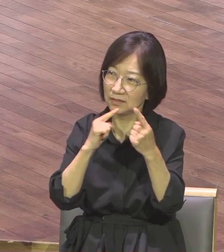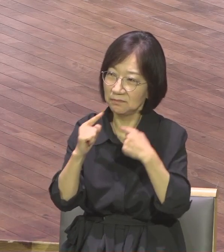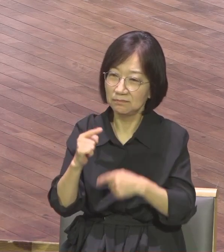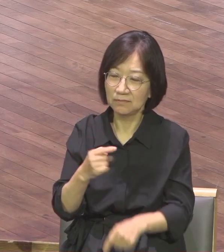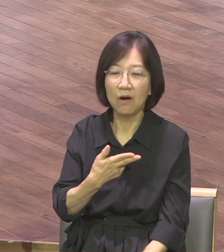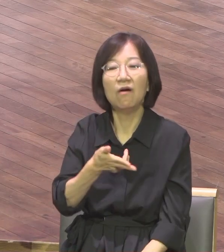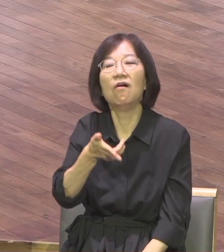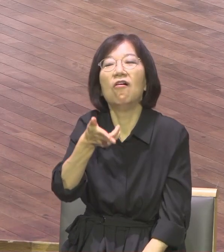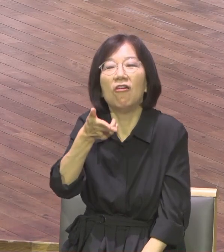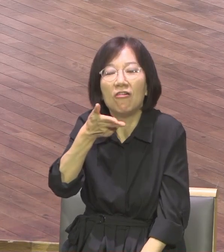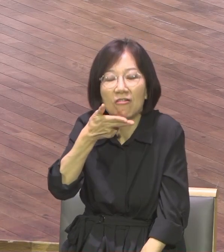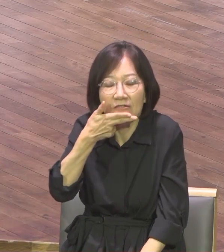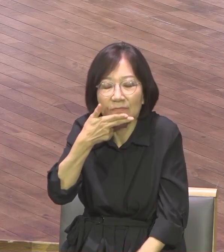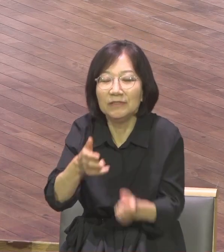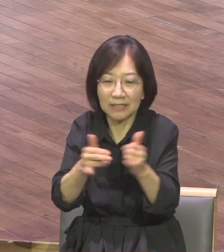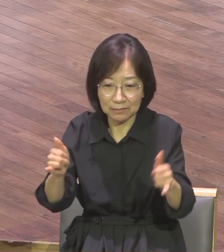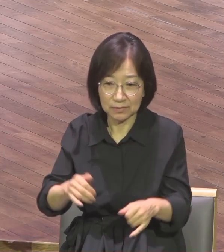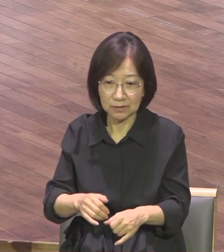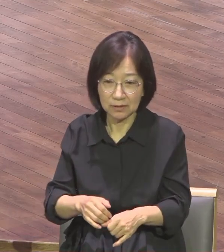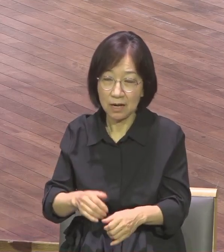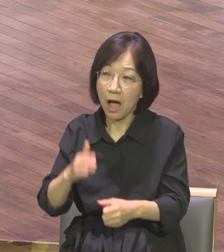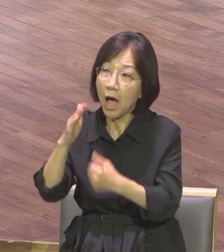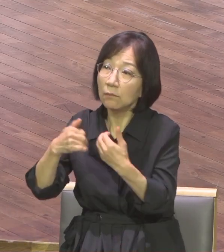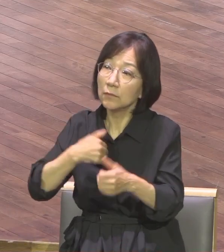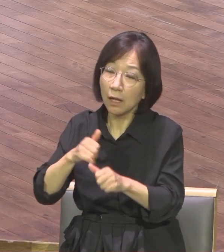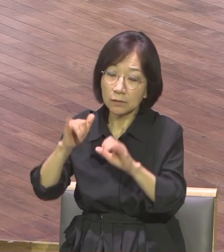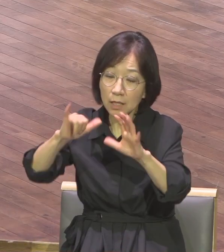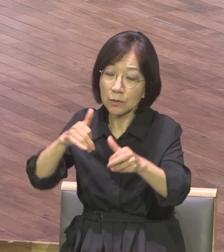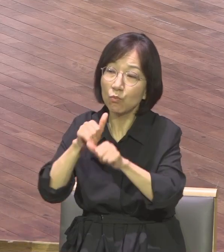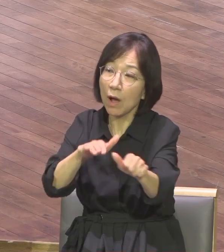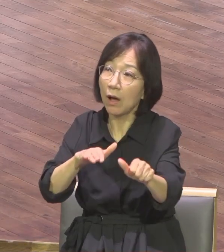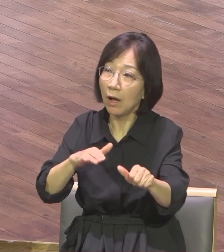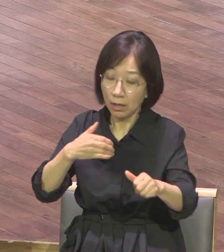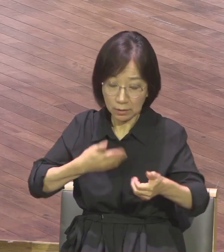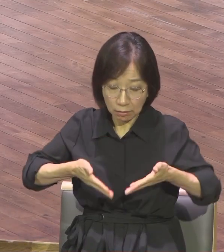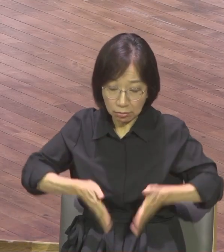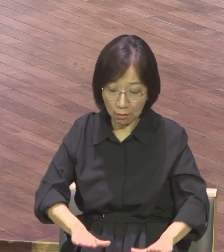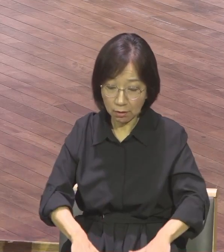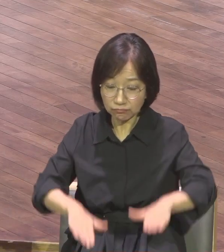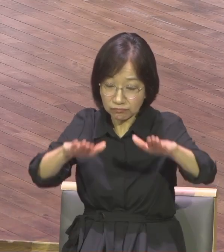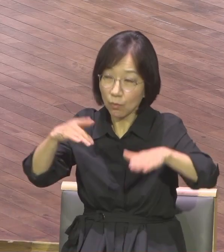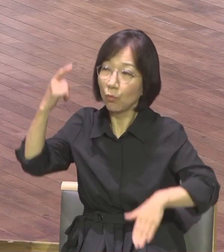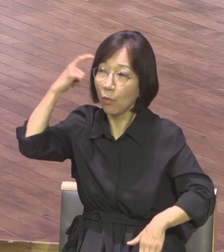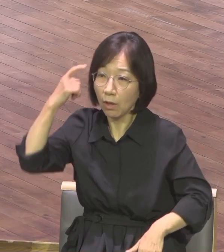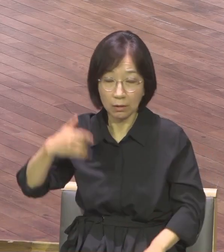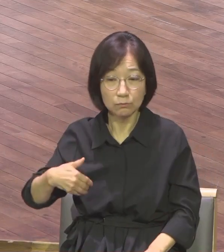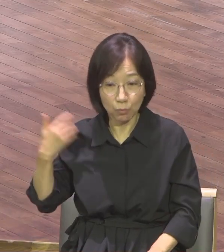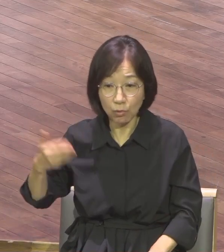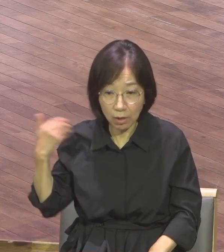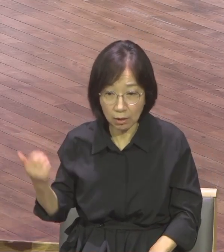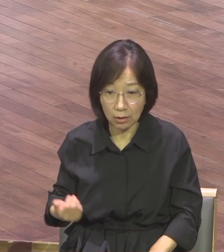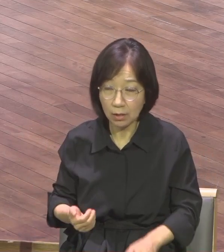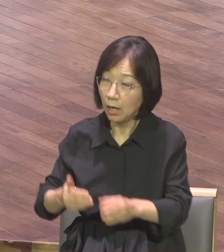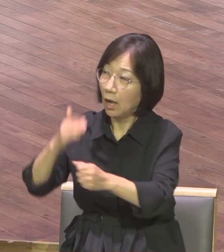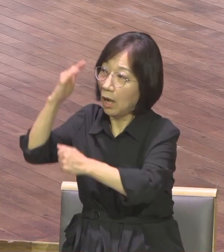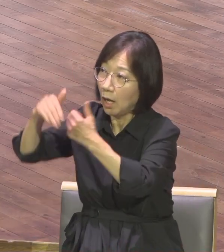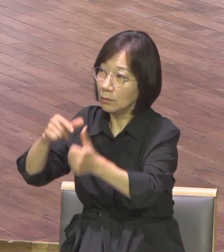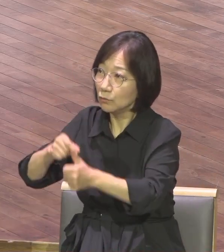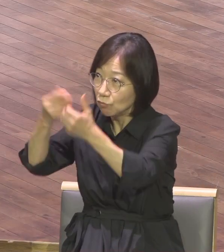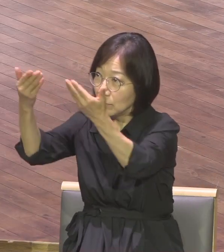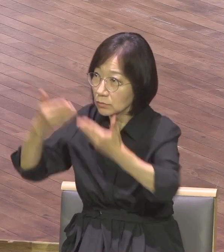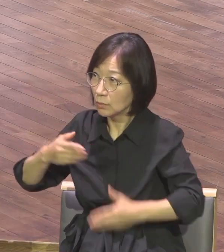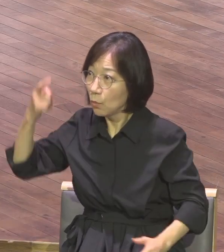메신저. 세상에 보냄받기는 했는데 내가 와 세상에 왔는지, 내가 구원 받았기는 받았는데 내가 왜